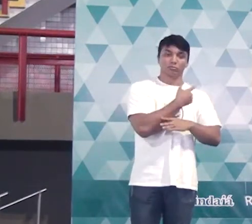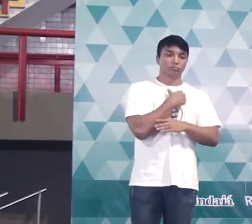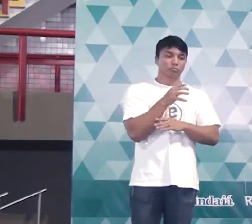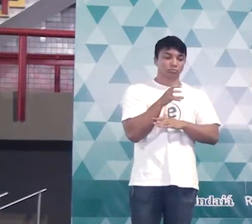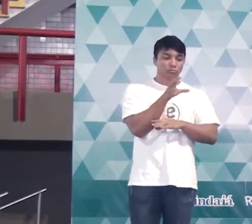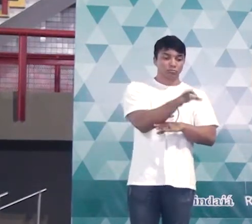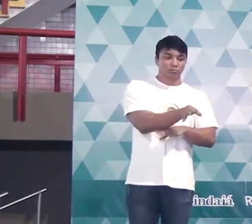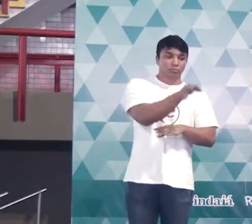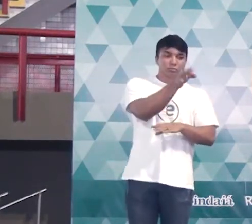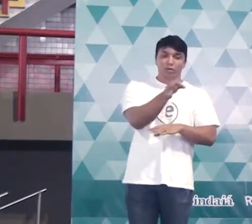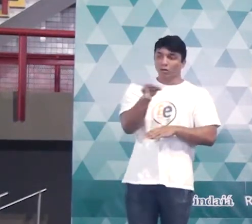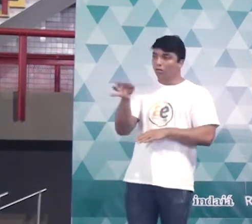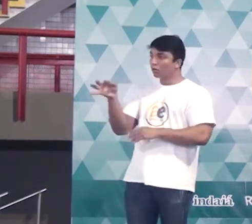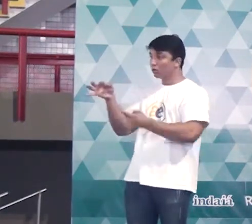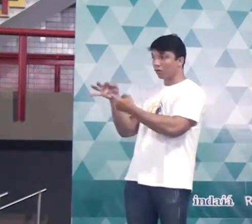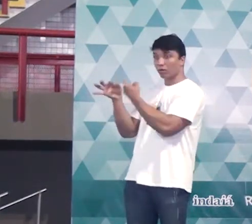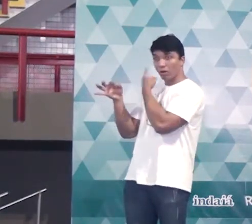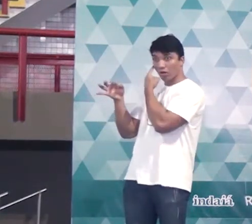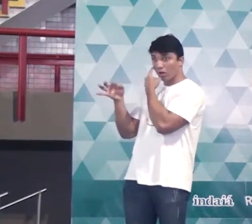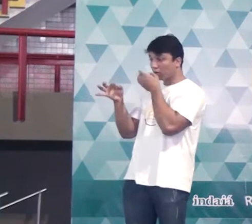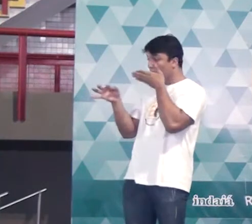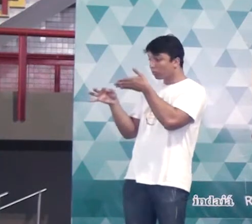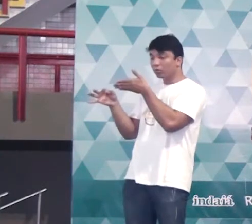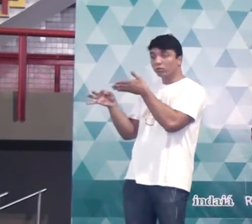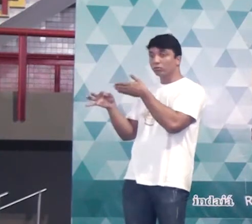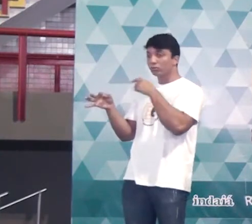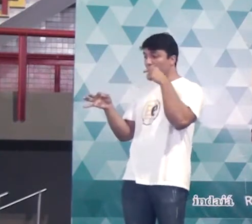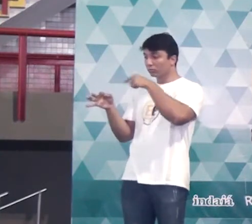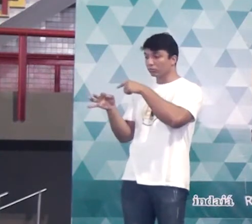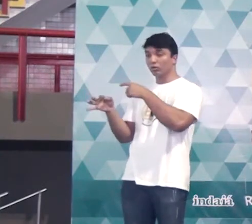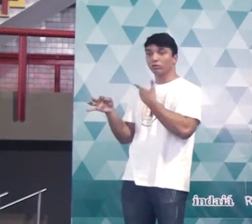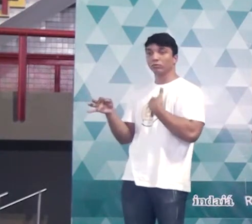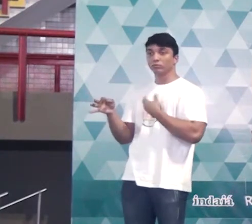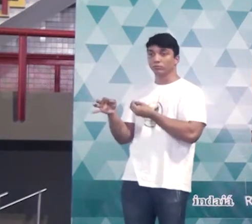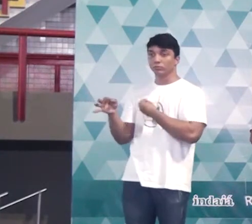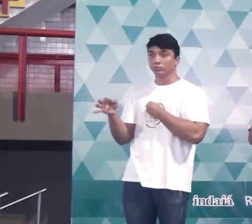flor, mostrar ao homem das cavernas e apontar,